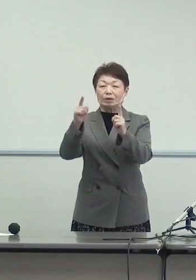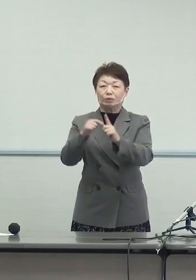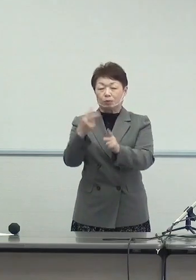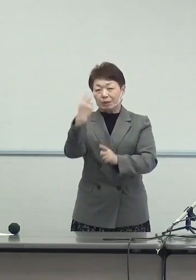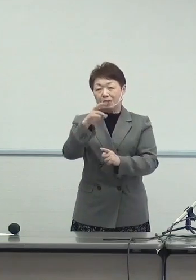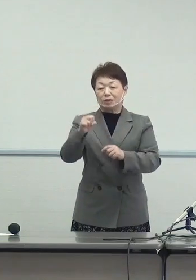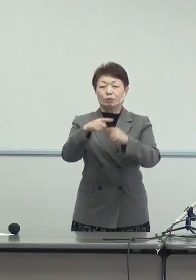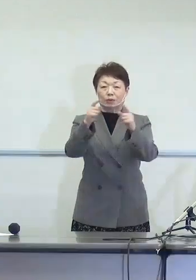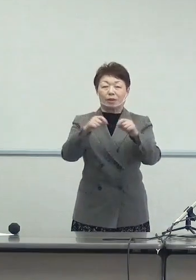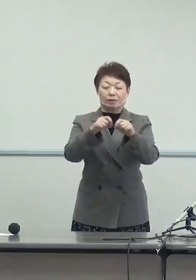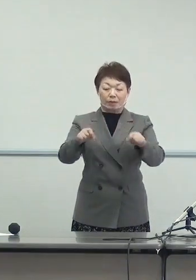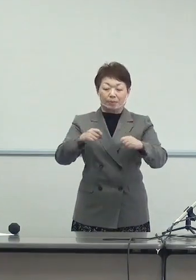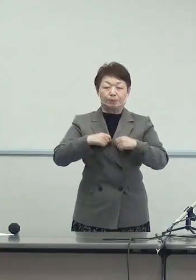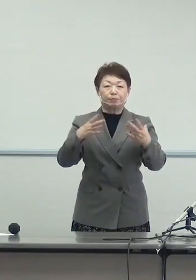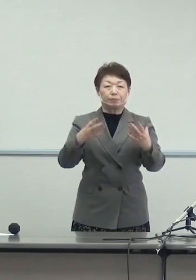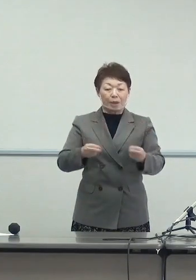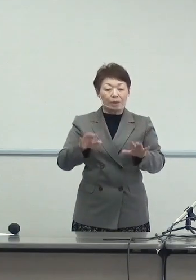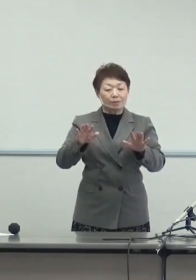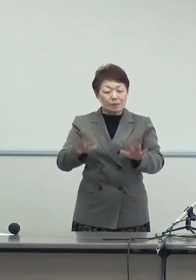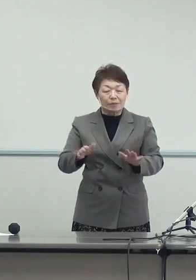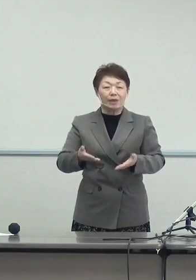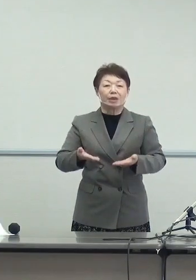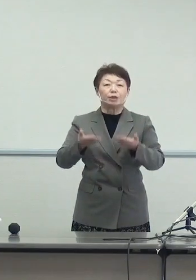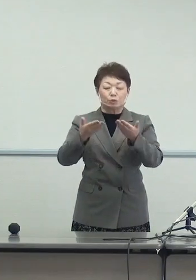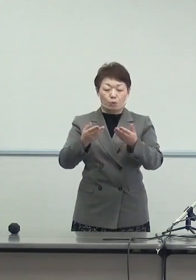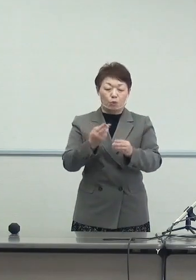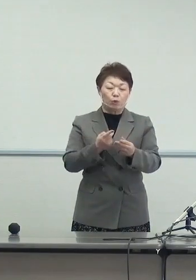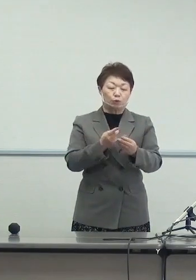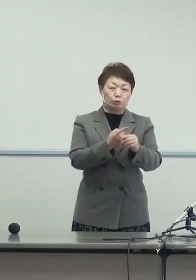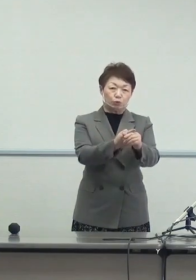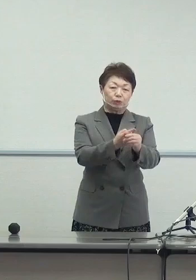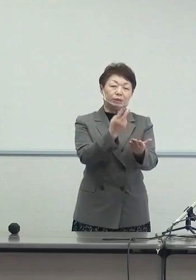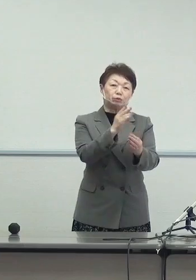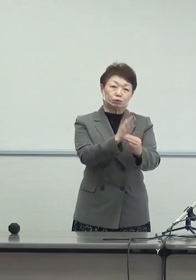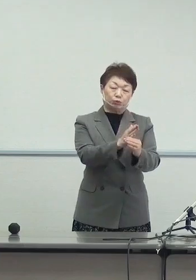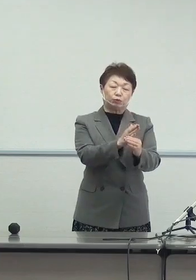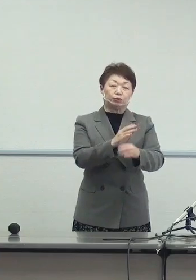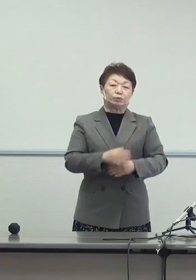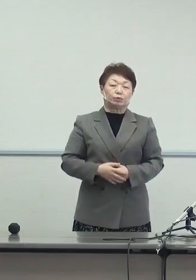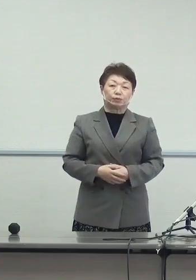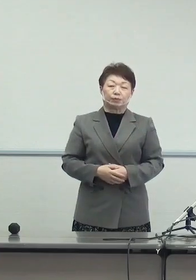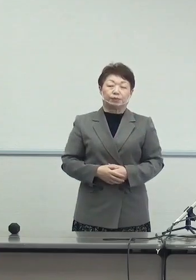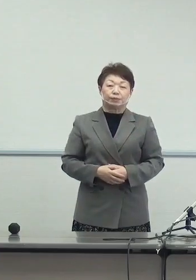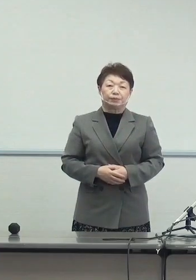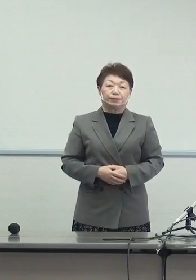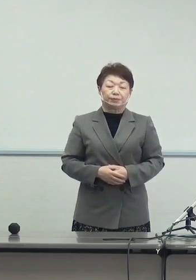性確認しております。現在は軽症入院中ということであります。